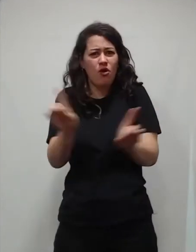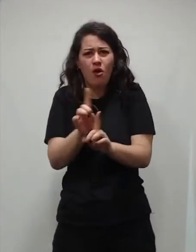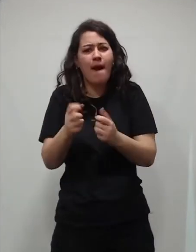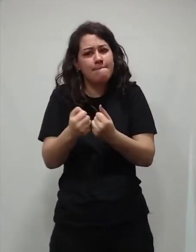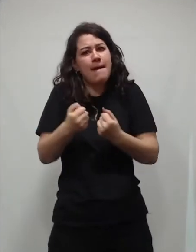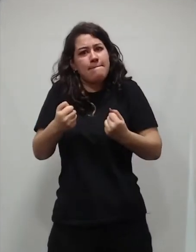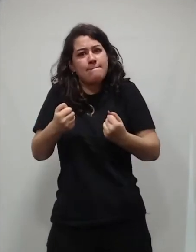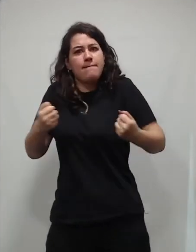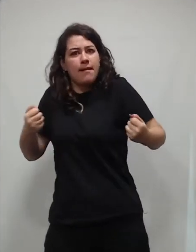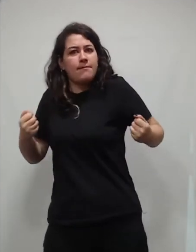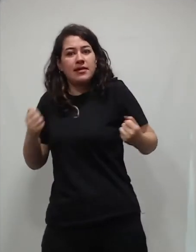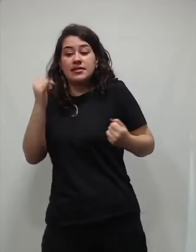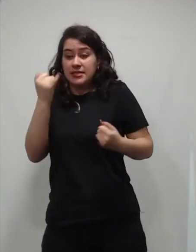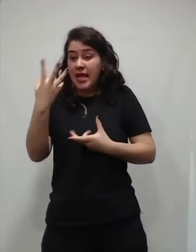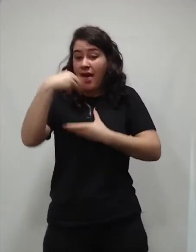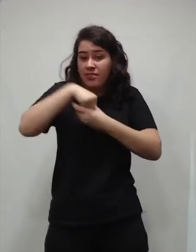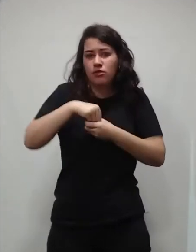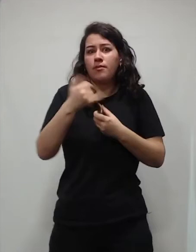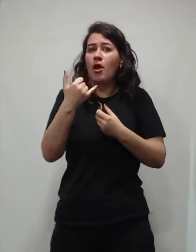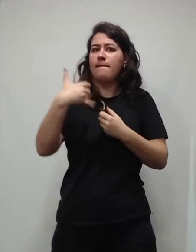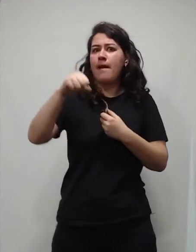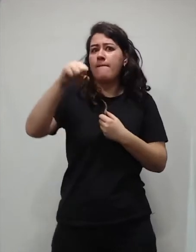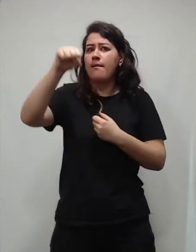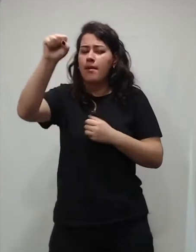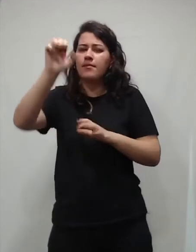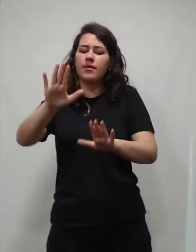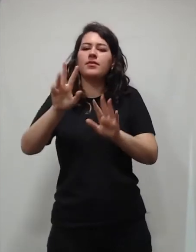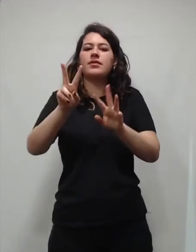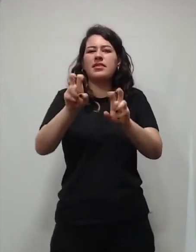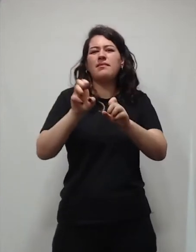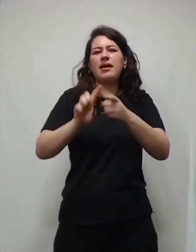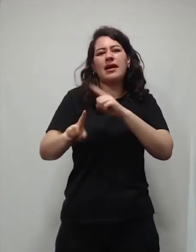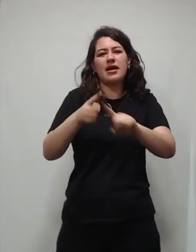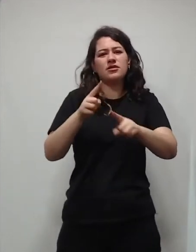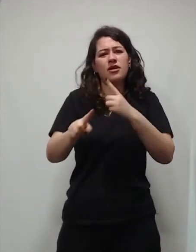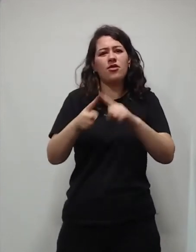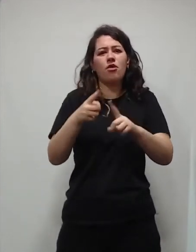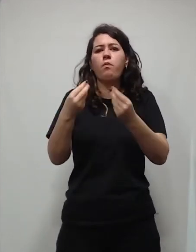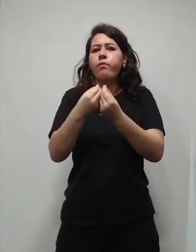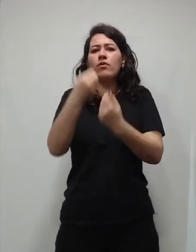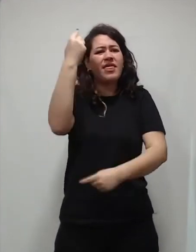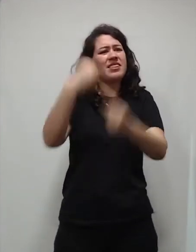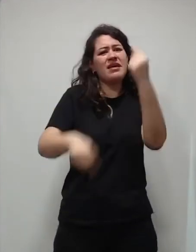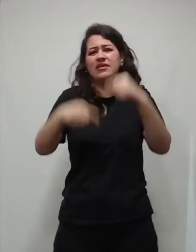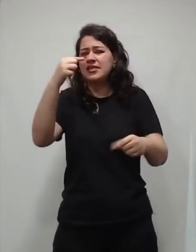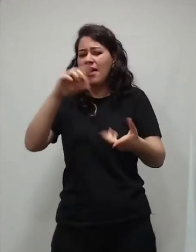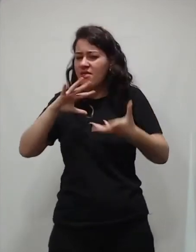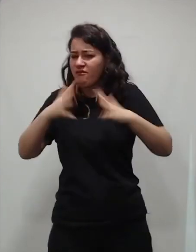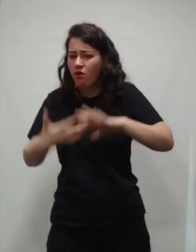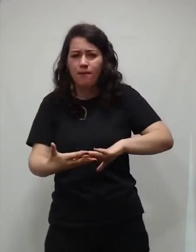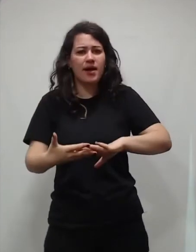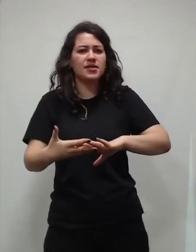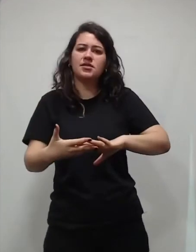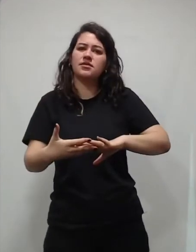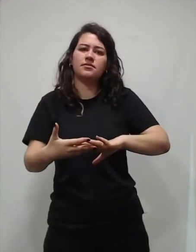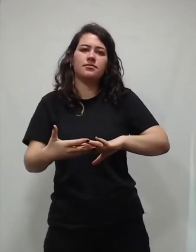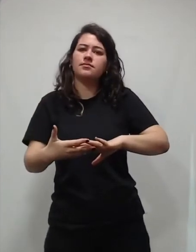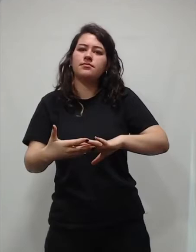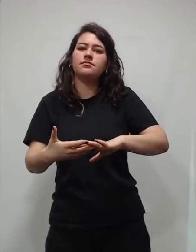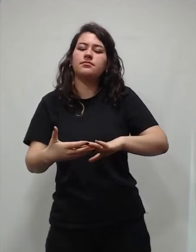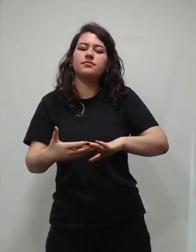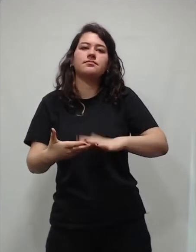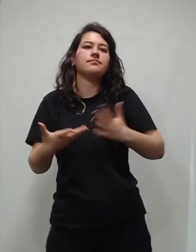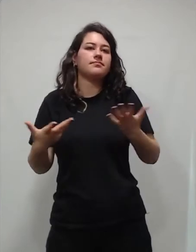absoluto, pero sí la trasciende. Tiene que ver con una enorme diversidad de aspectos